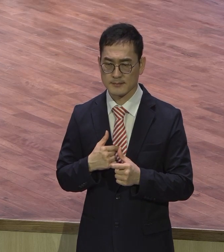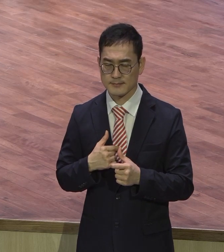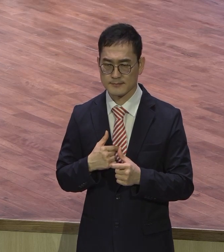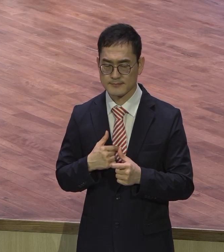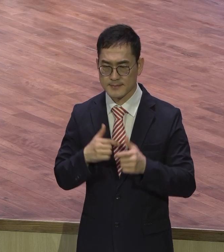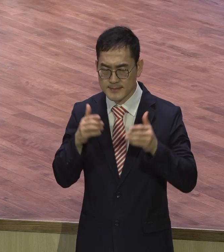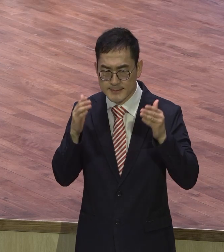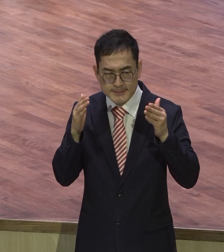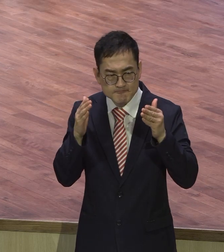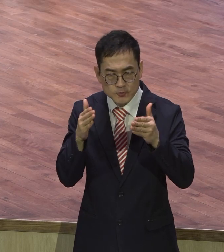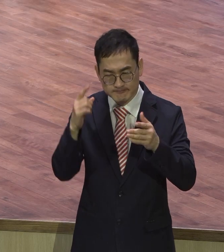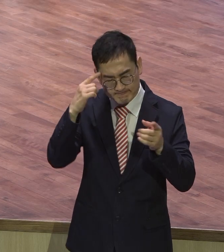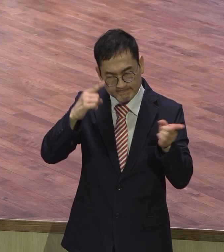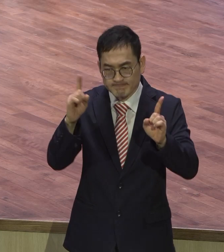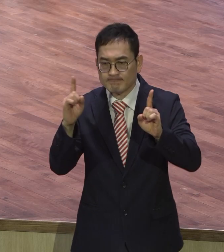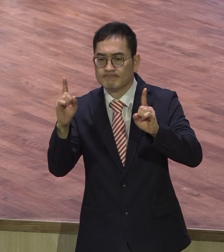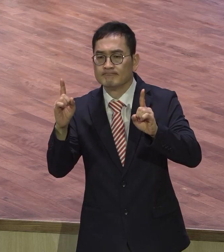긴장하고 있습니다.